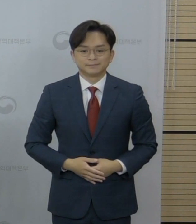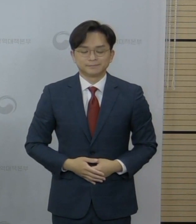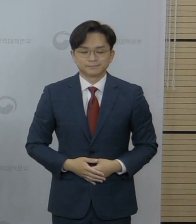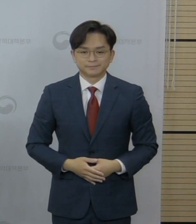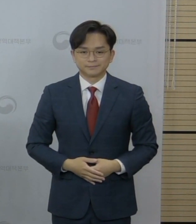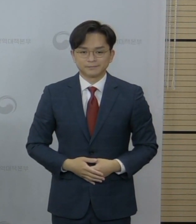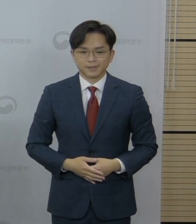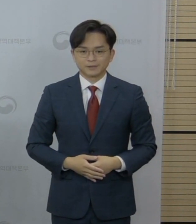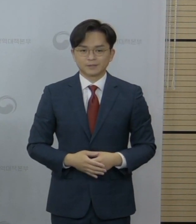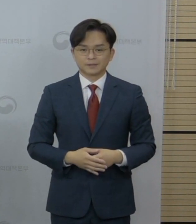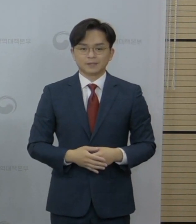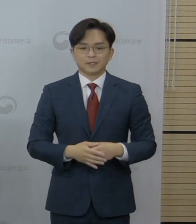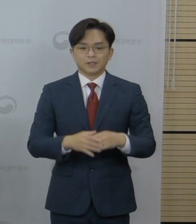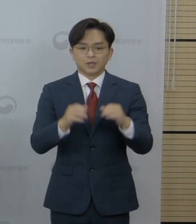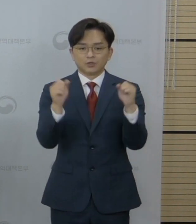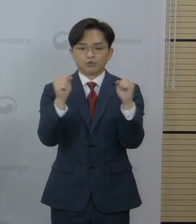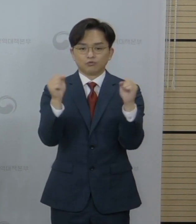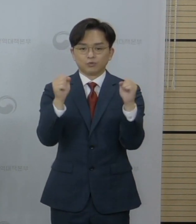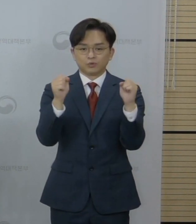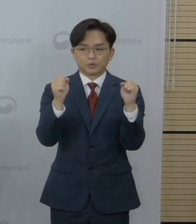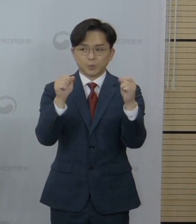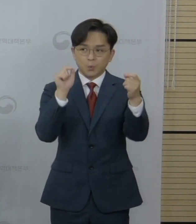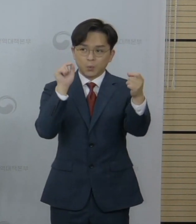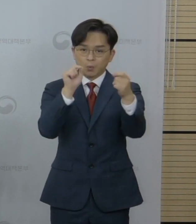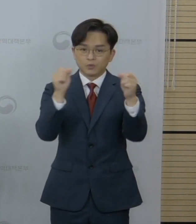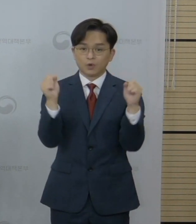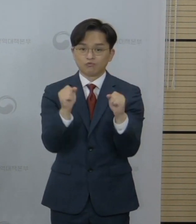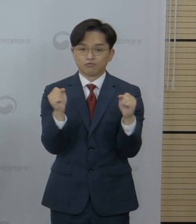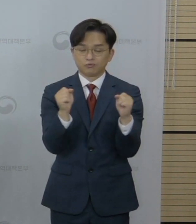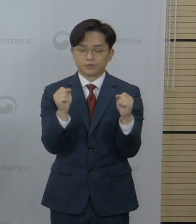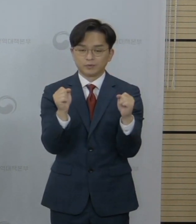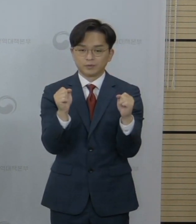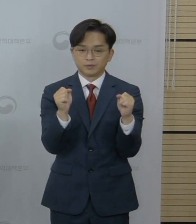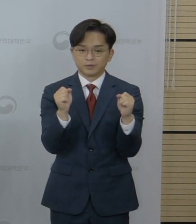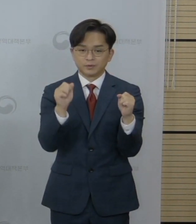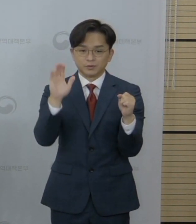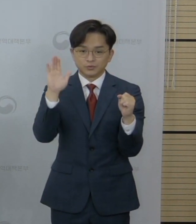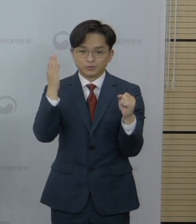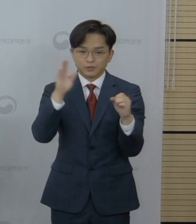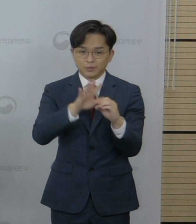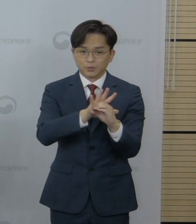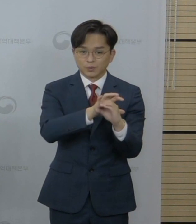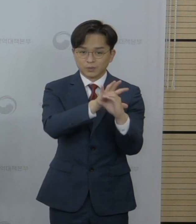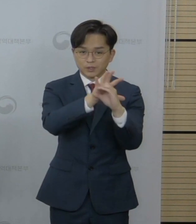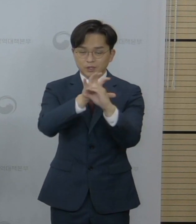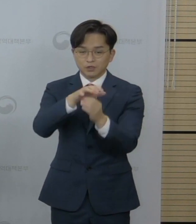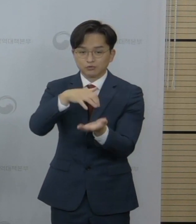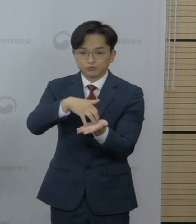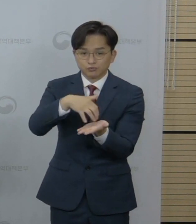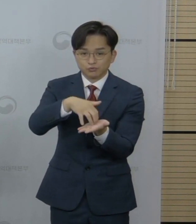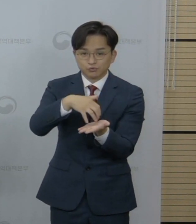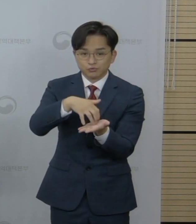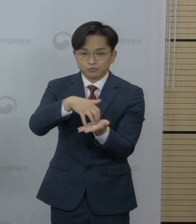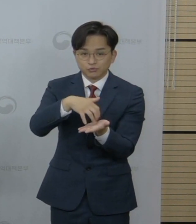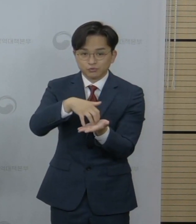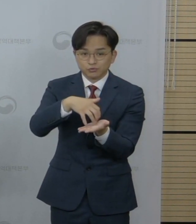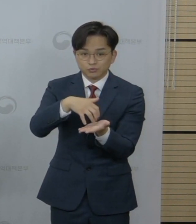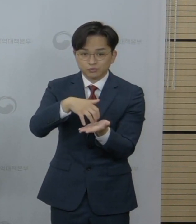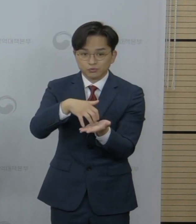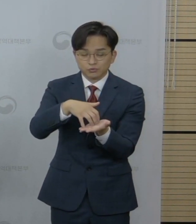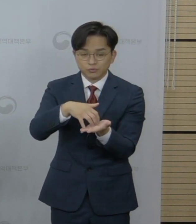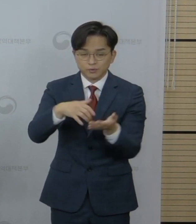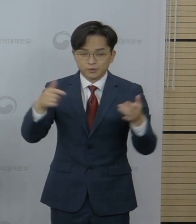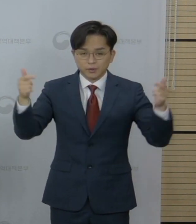본격적인 동절기를 앞두고 현재 국내 코로나 발생 현황은 일정 수준으로 계속 억제